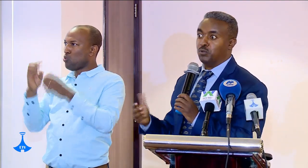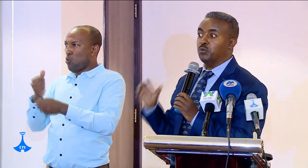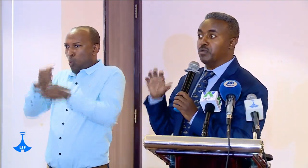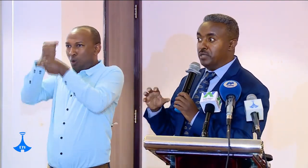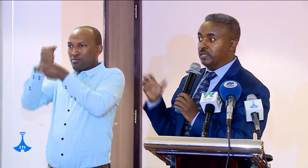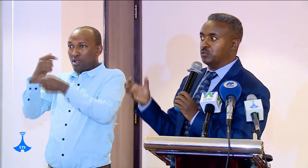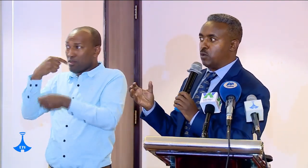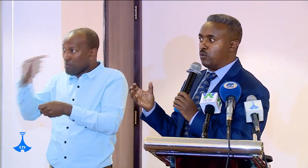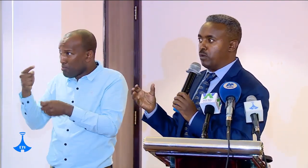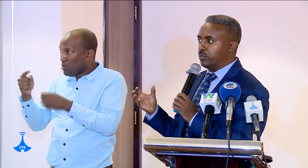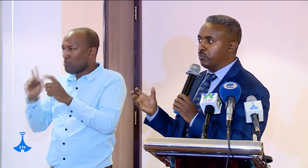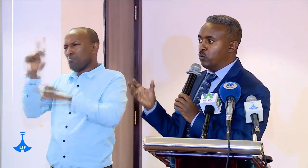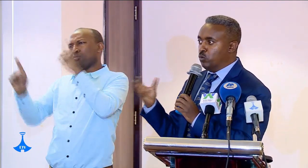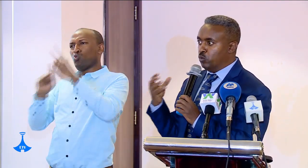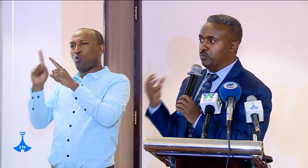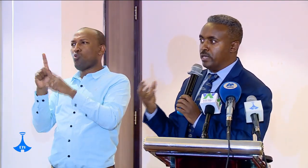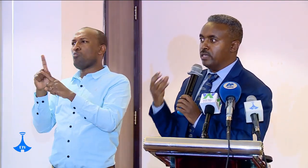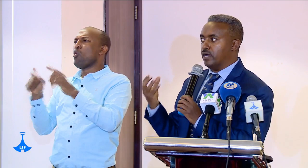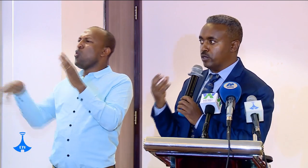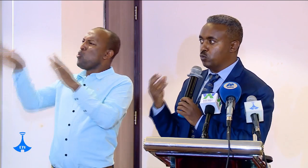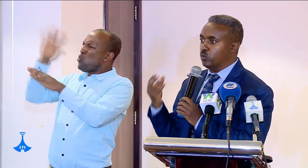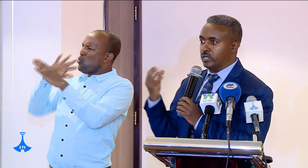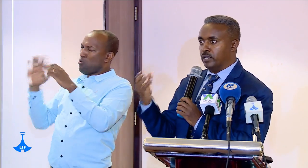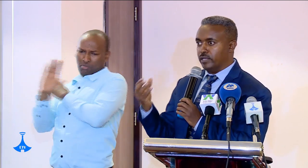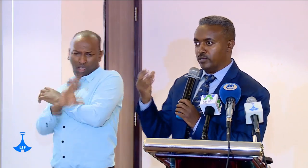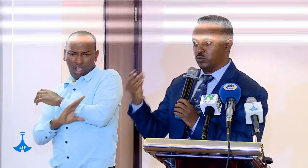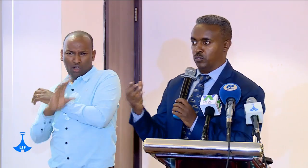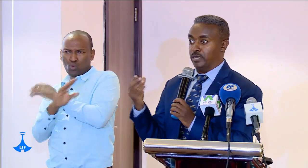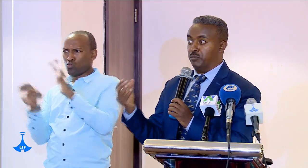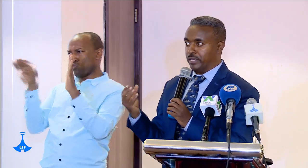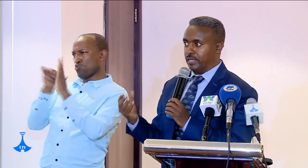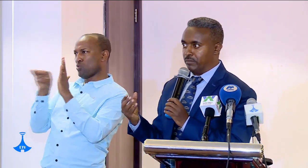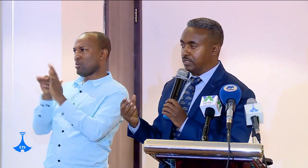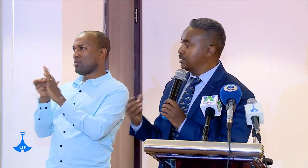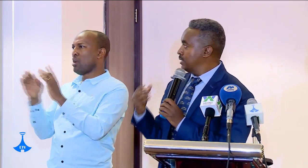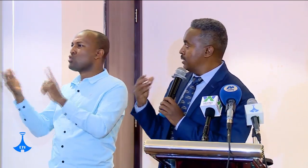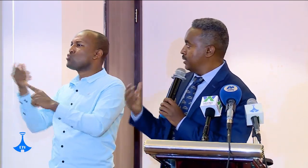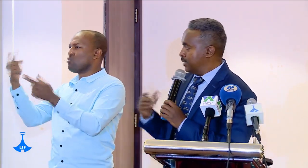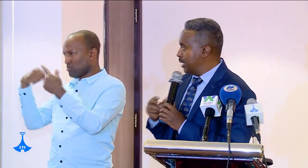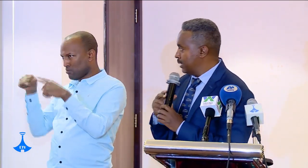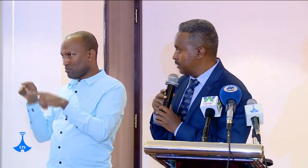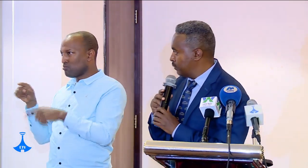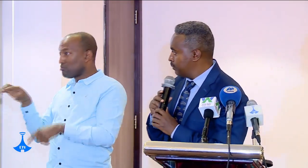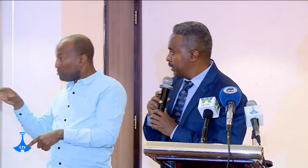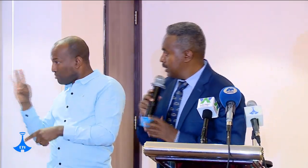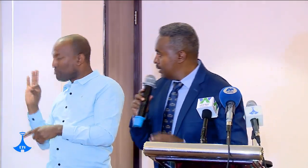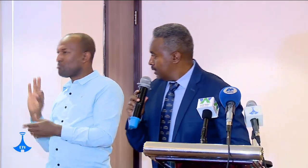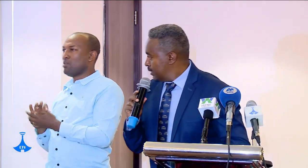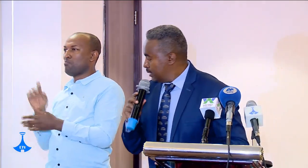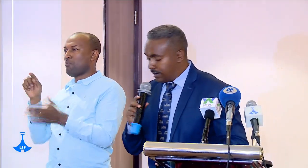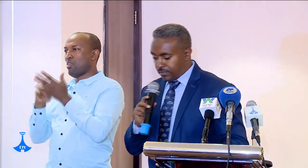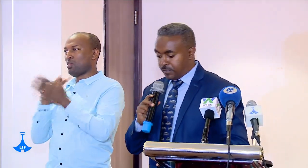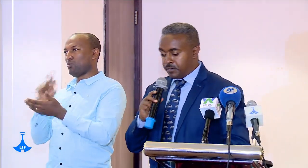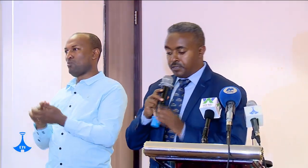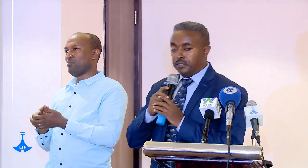ለሀገር ተብሎ በምልክት ቋንቋም ደግሞ ሁሉም የየሀገሩን ውክልና ይዞ እንደሚገኝበት እንደማለት ነው።